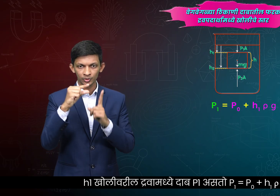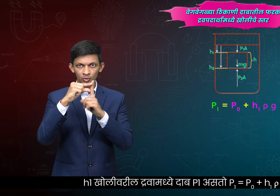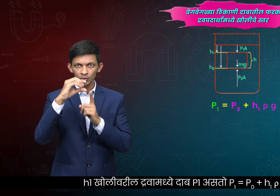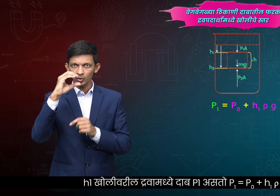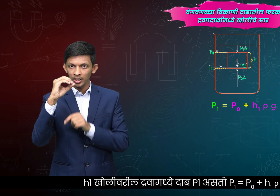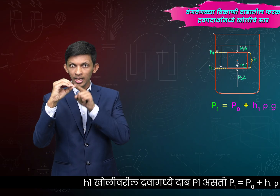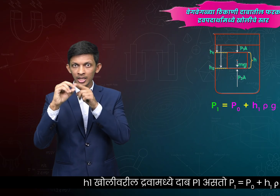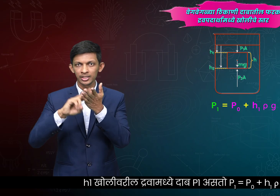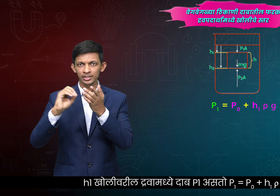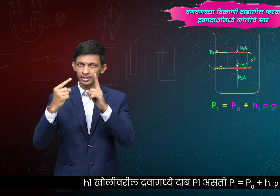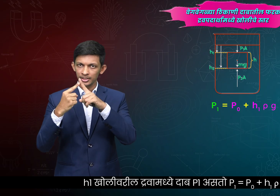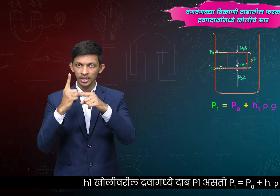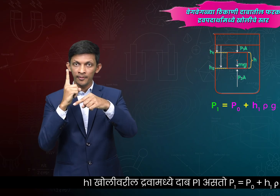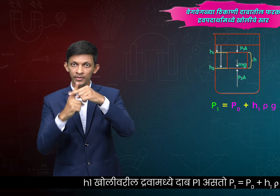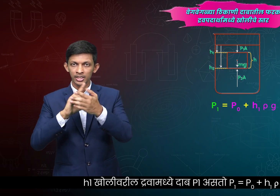P1=P0+H1